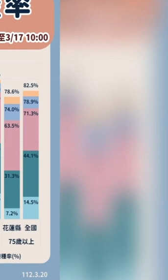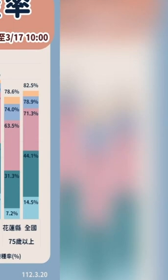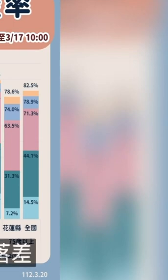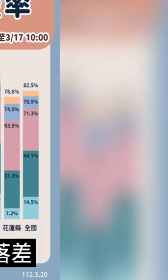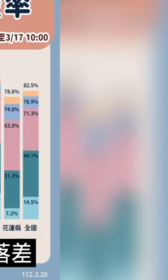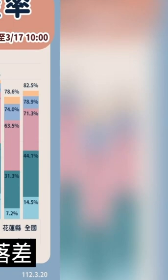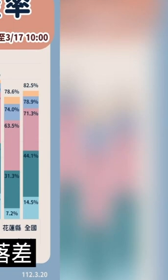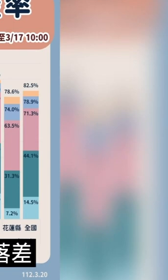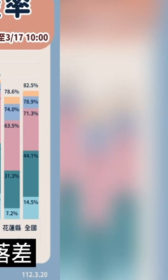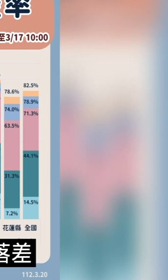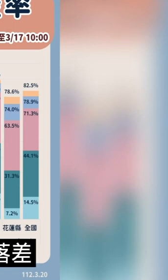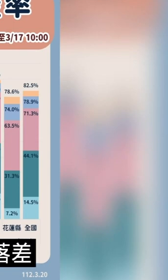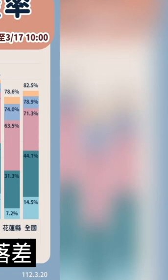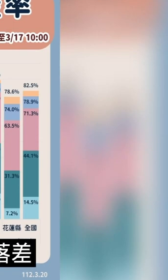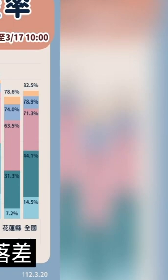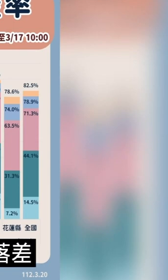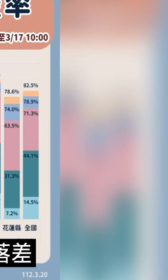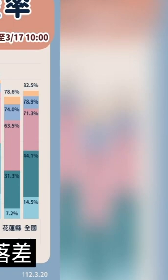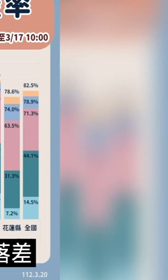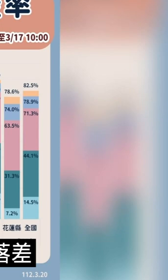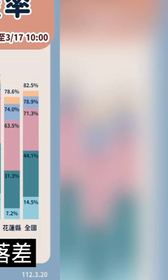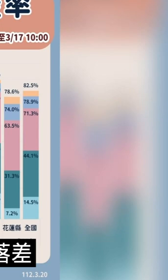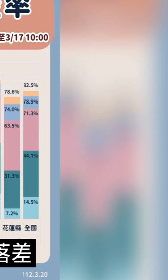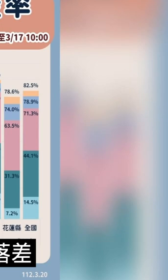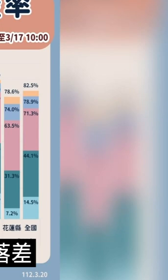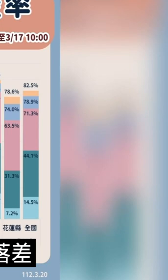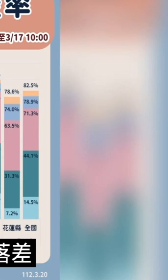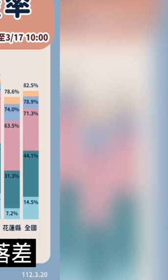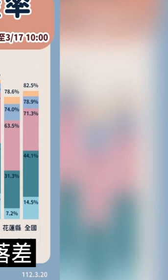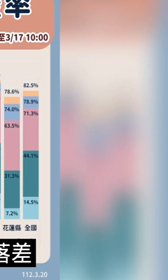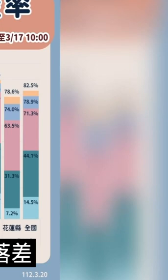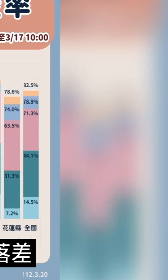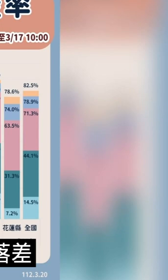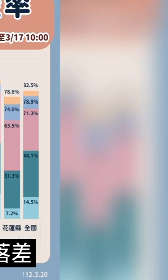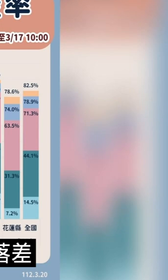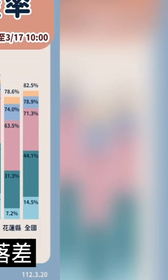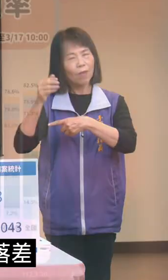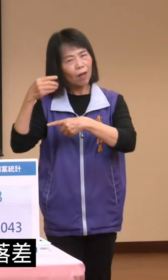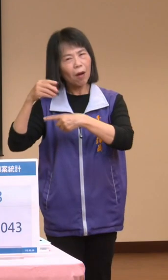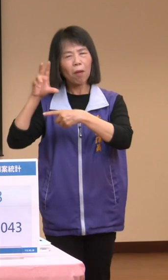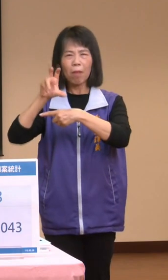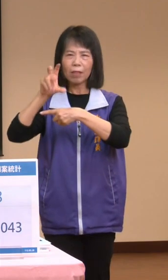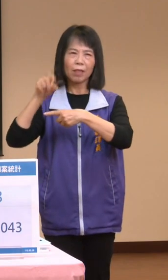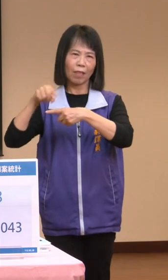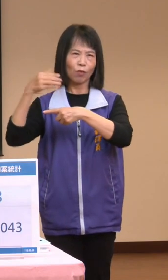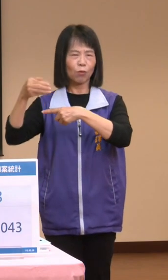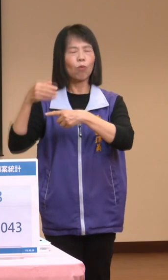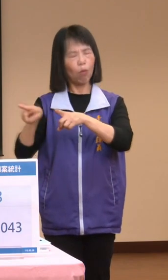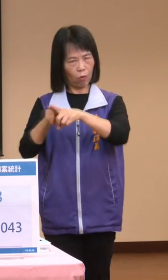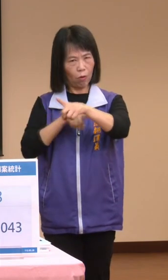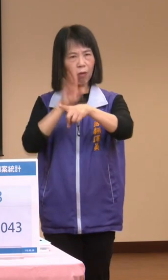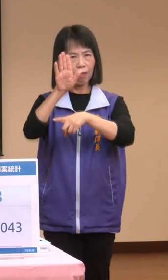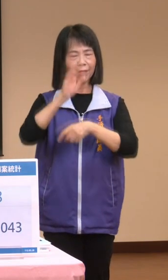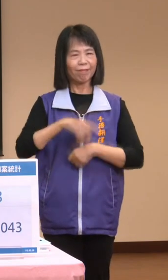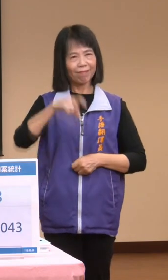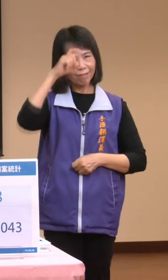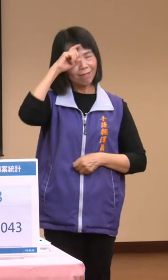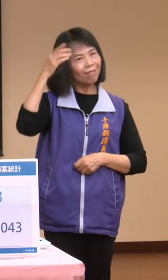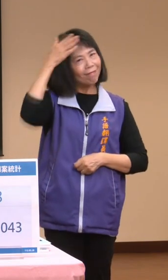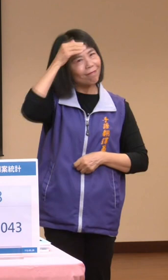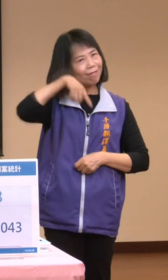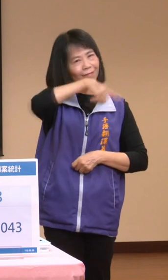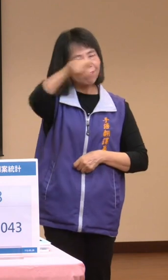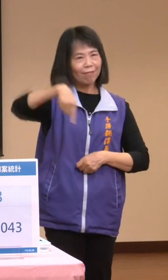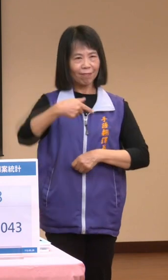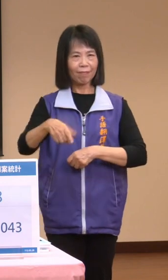74.0%， 跟我们全国的 82.5% 跟 78.9% 都有一个落差哈。所以我们还是希望我们的长者能够继续